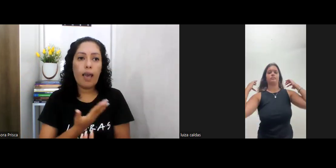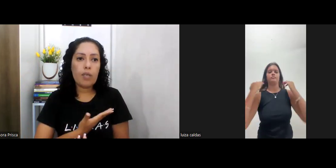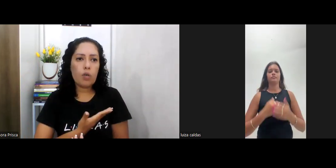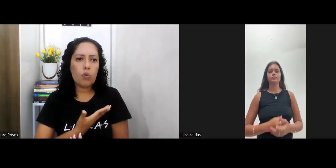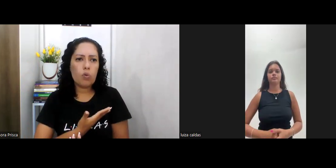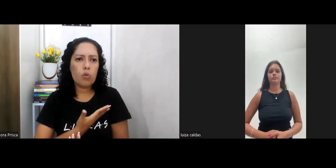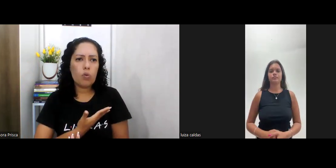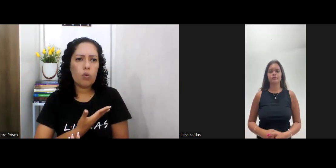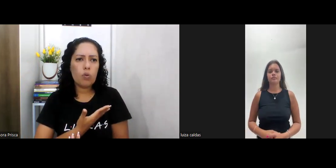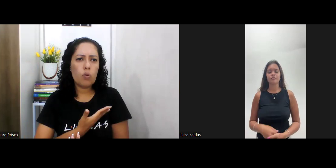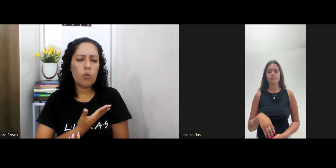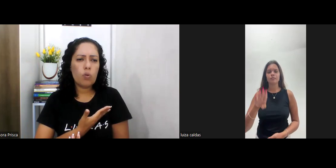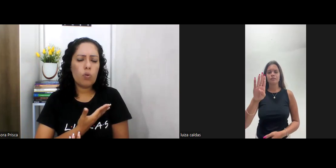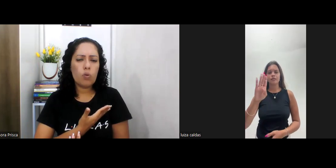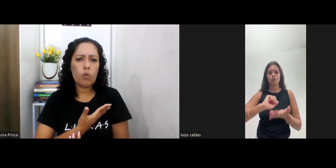É amigo?